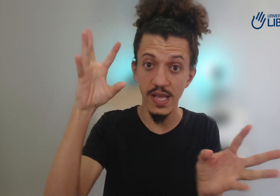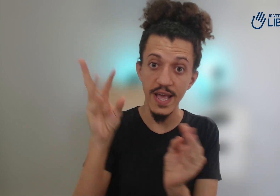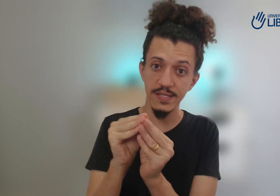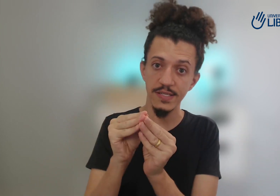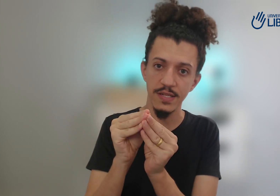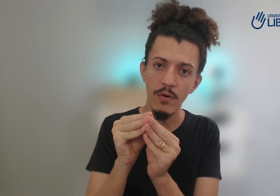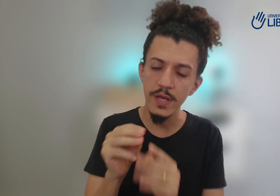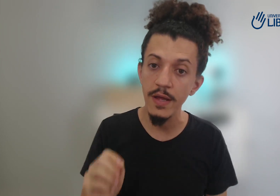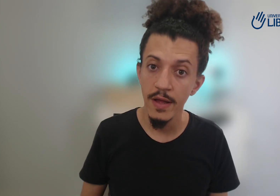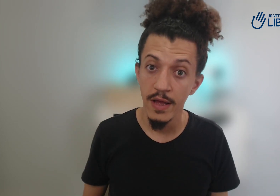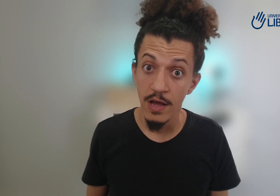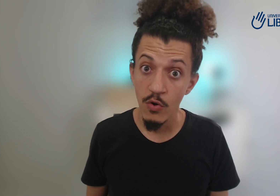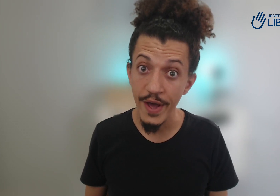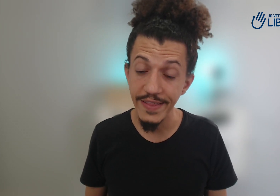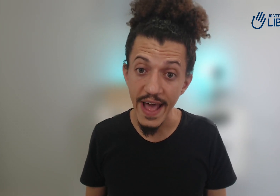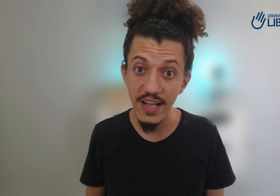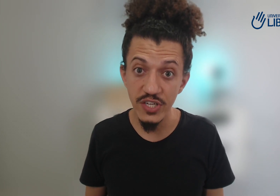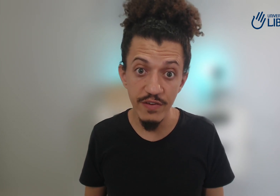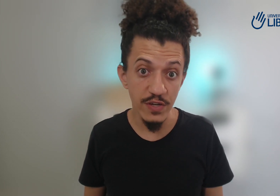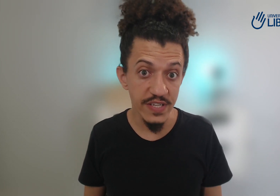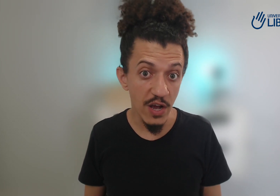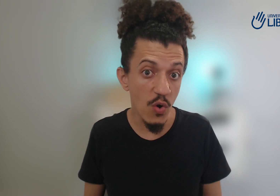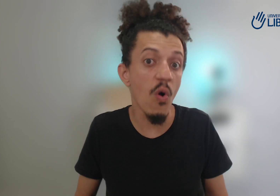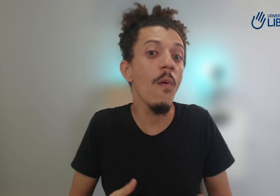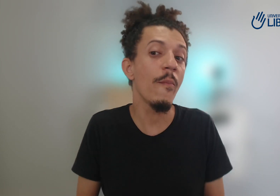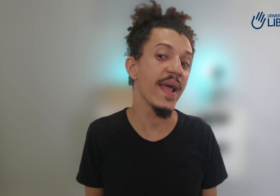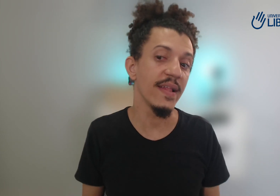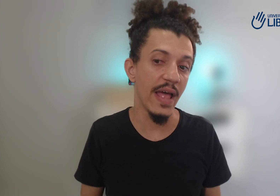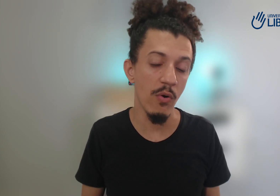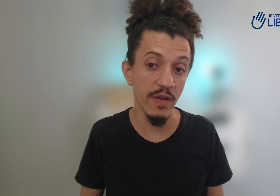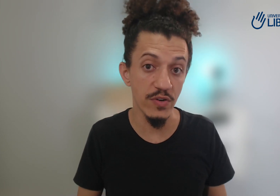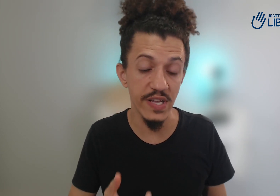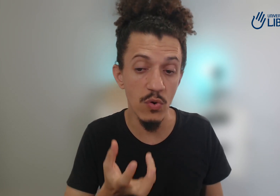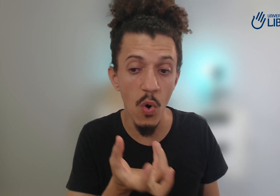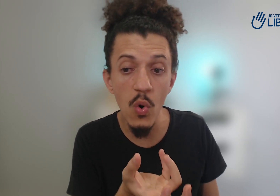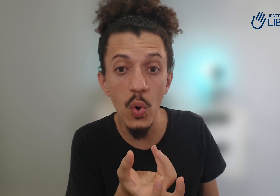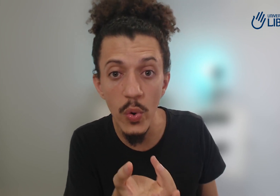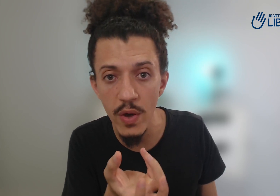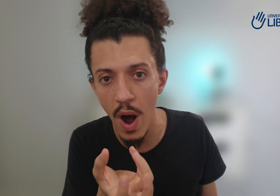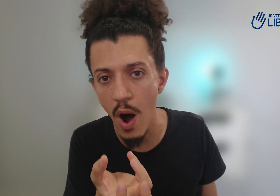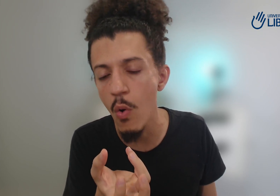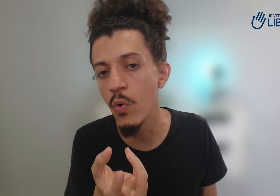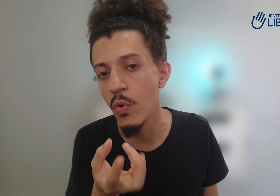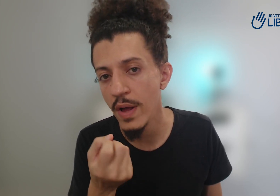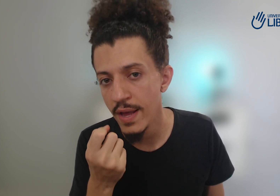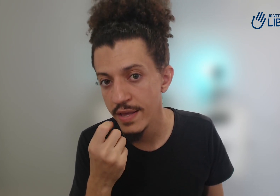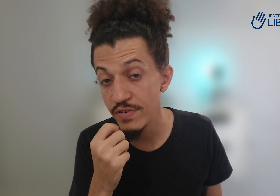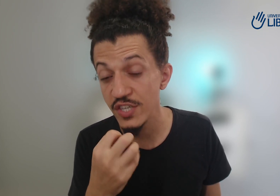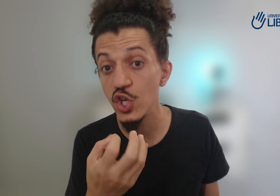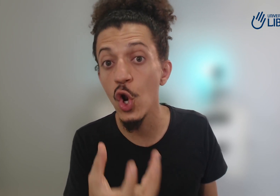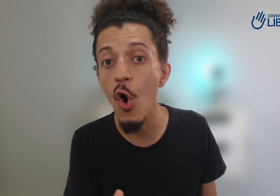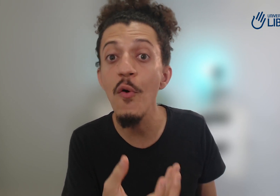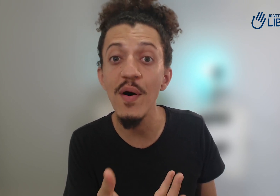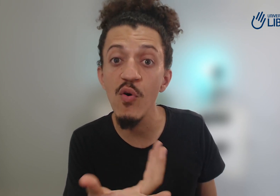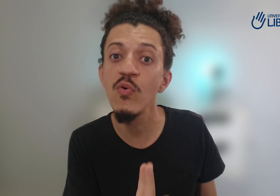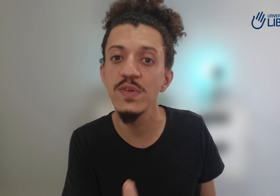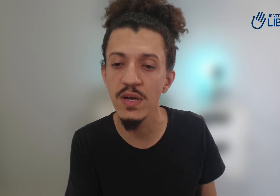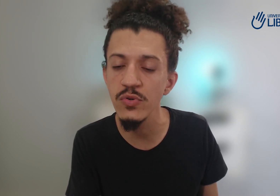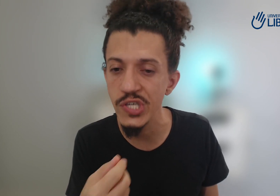esse sinal aqui, com a ideia de que você compreendeu, que você concluiu algo, que você tirou uma conclusão de